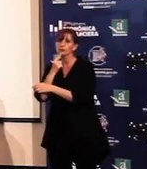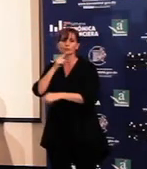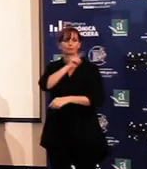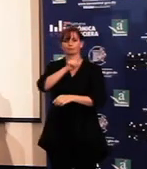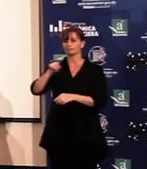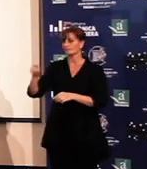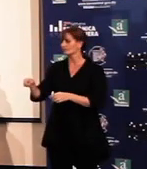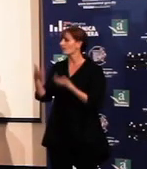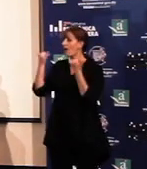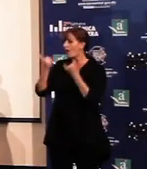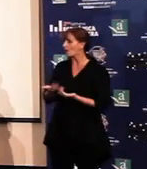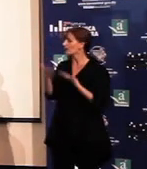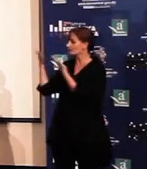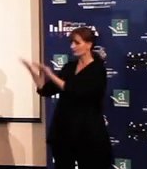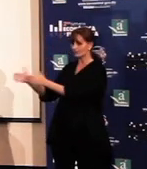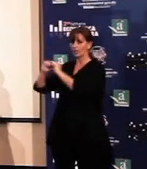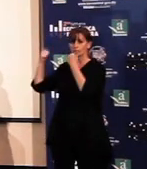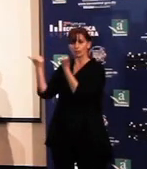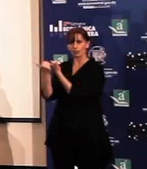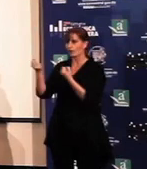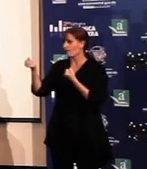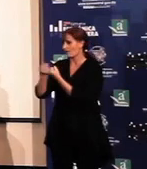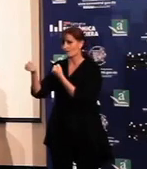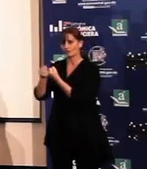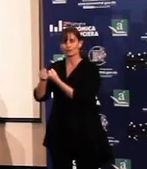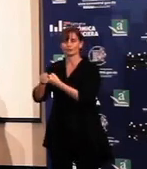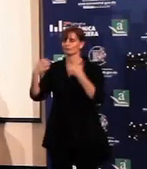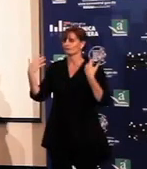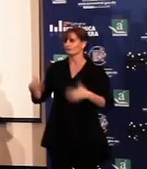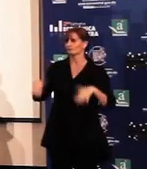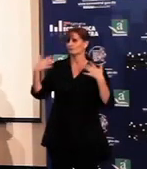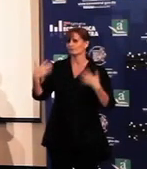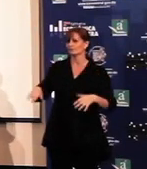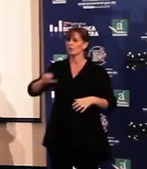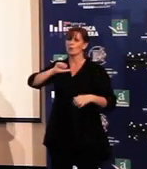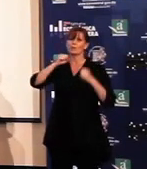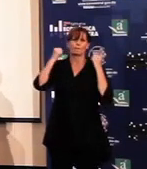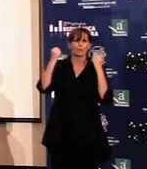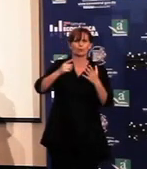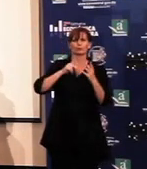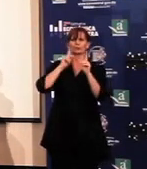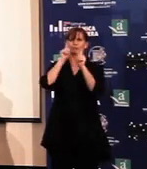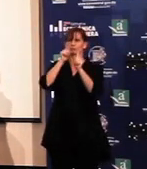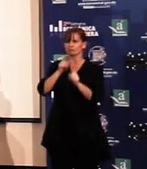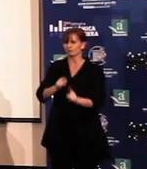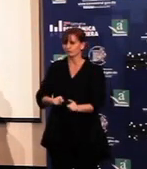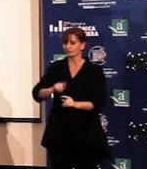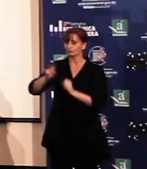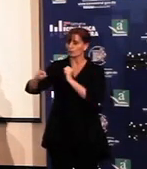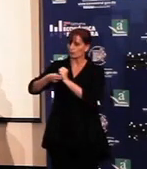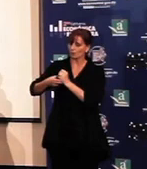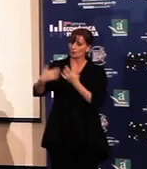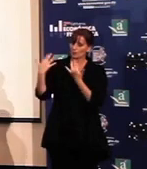César Asiático quien nos va a estar dando este otro empuje y muchos otros proyectos que tenemos en carpeta